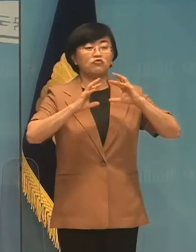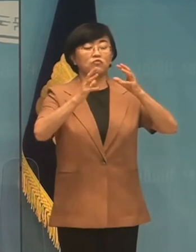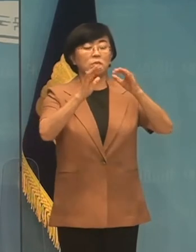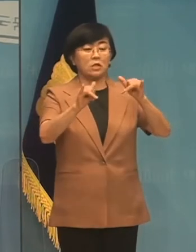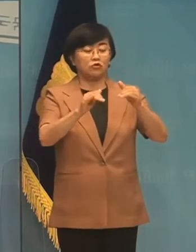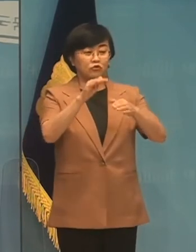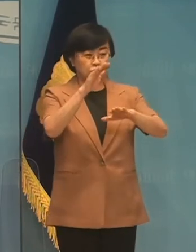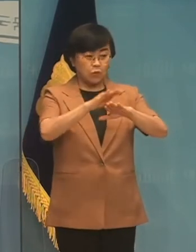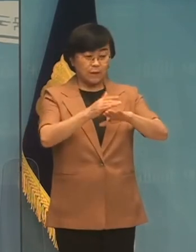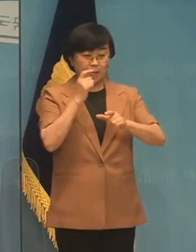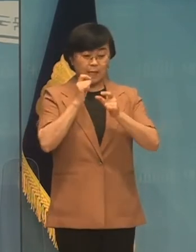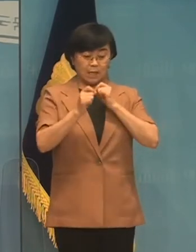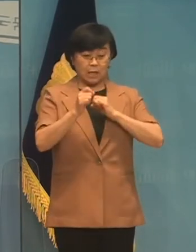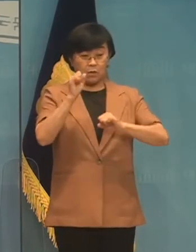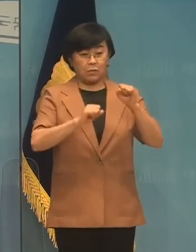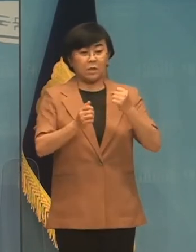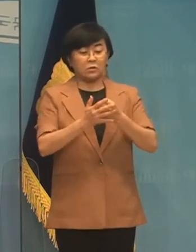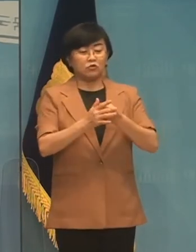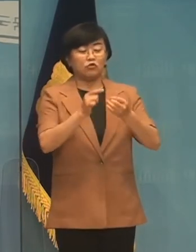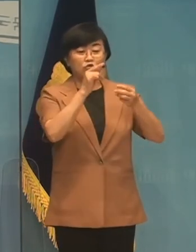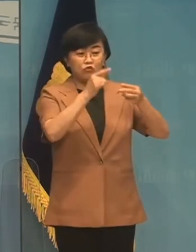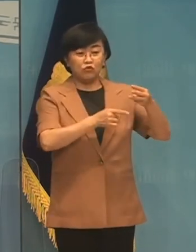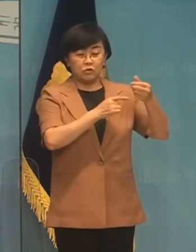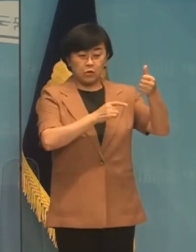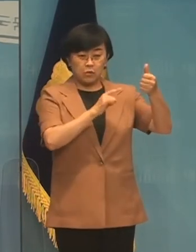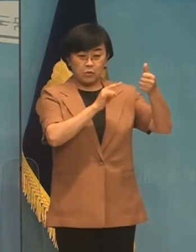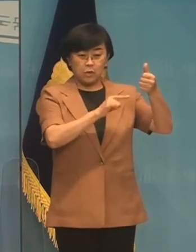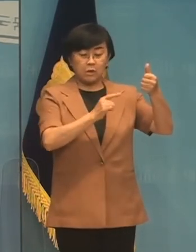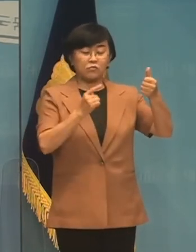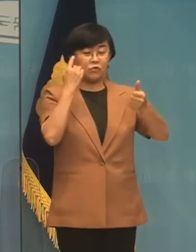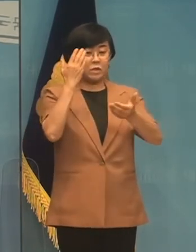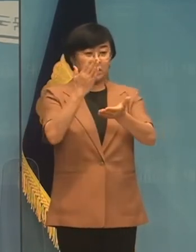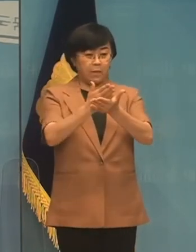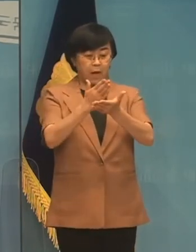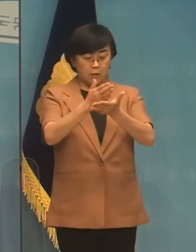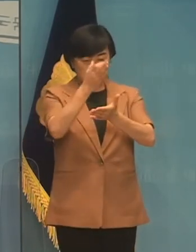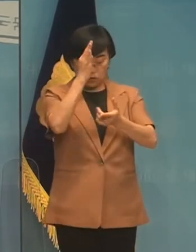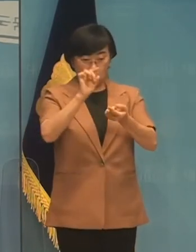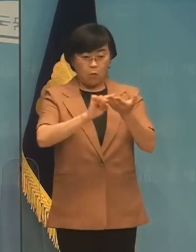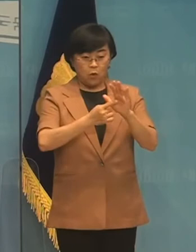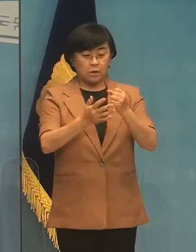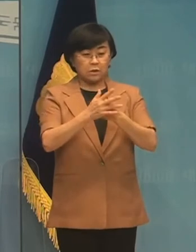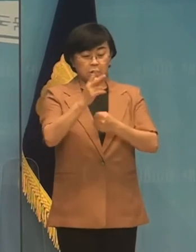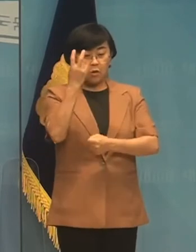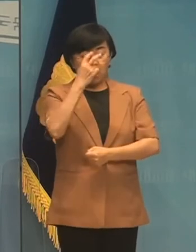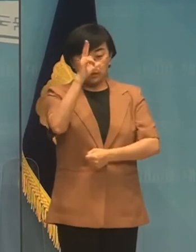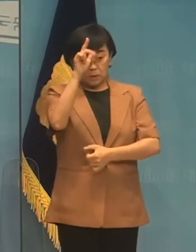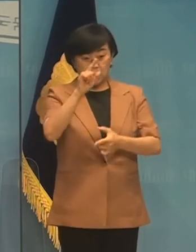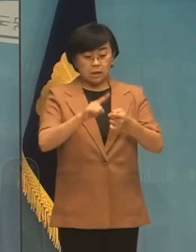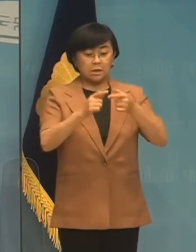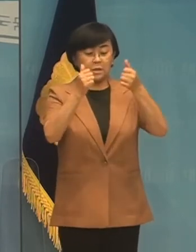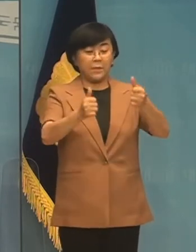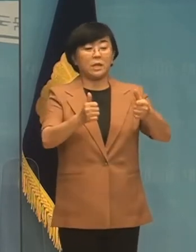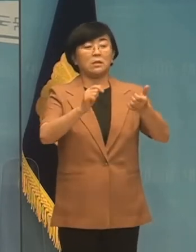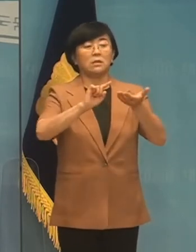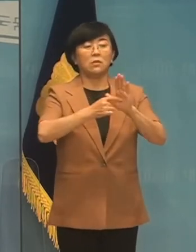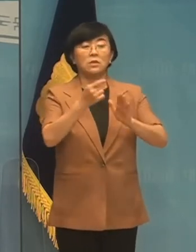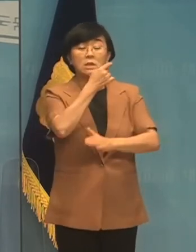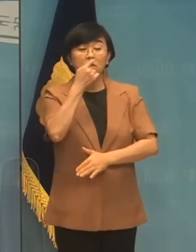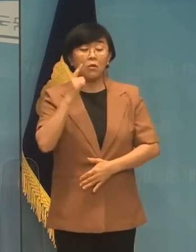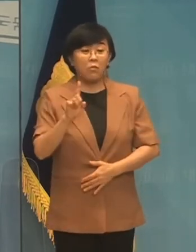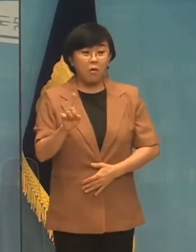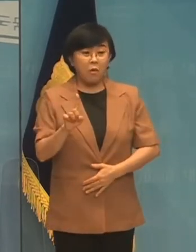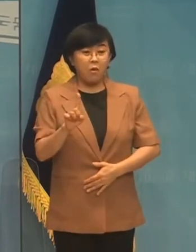사기극이었습니다. 윤석열의 지시에 따라 묻지마 기소를 감행한 검찰이 정작 재판 과정에서 내놓은